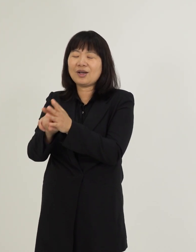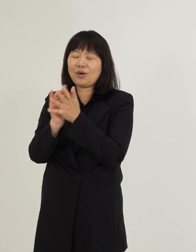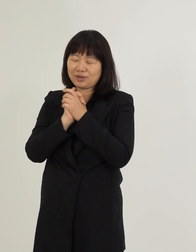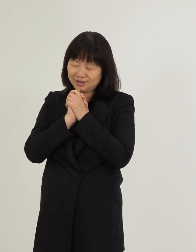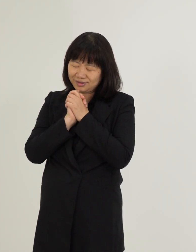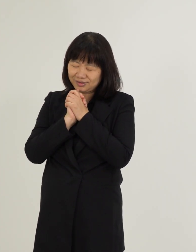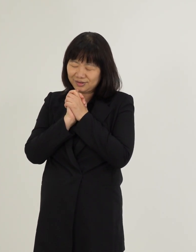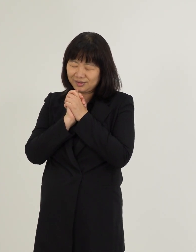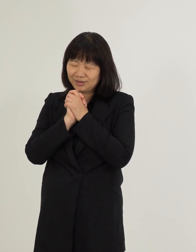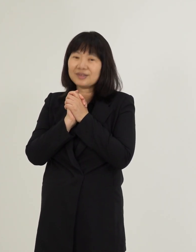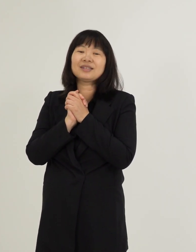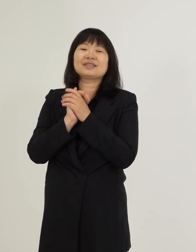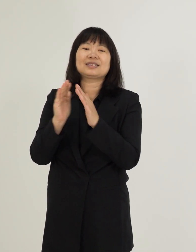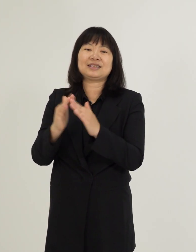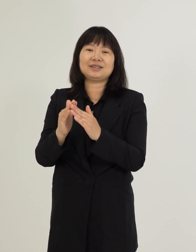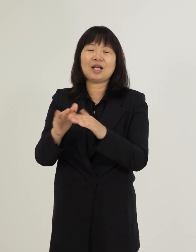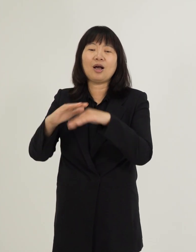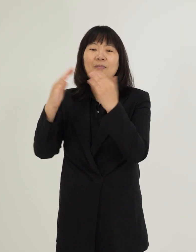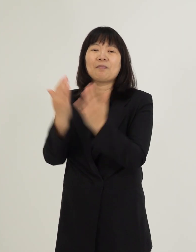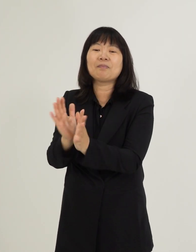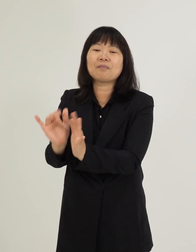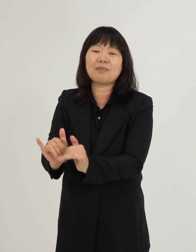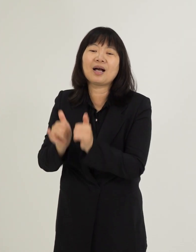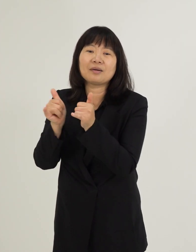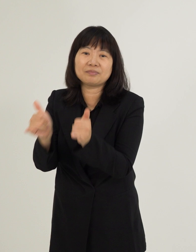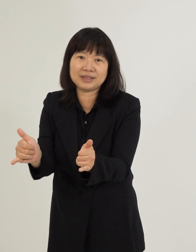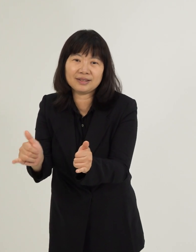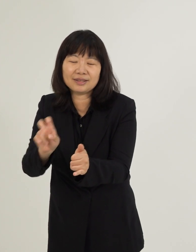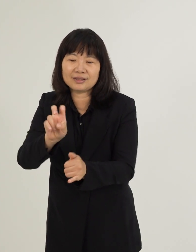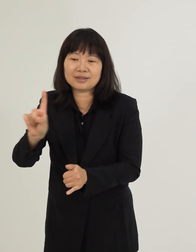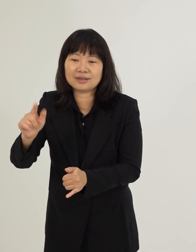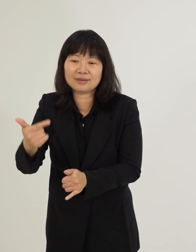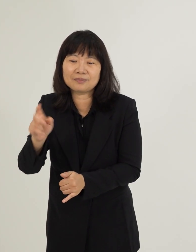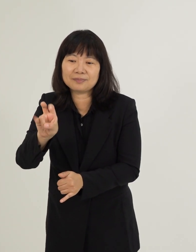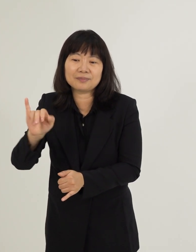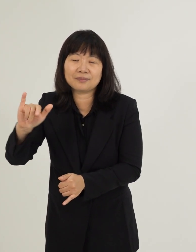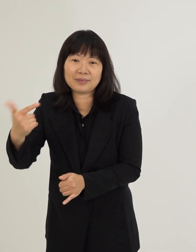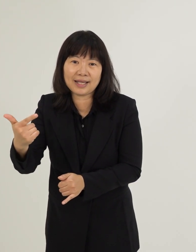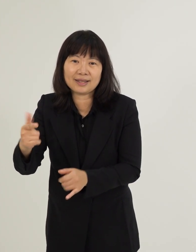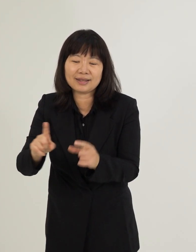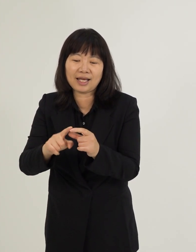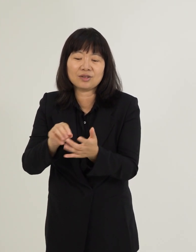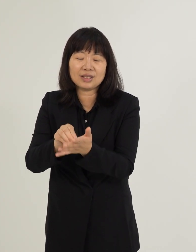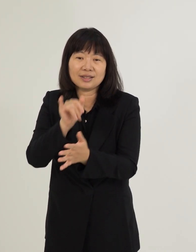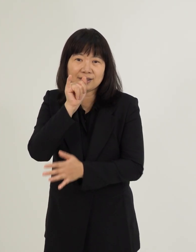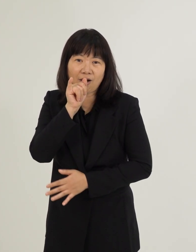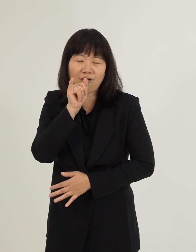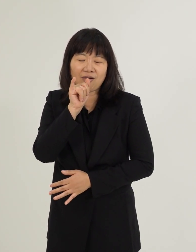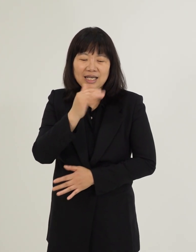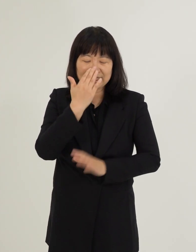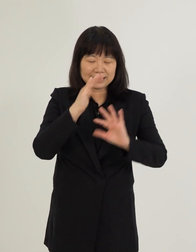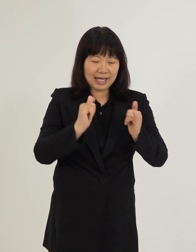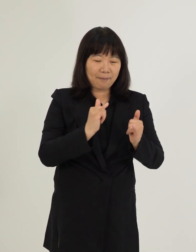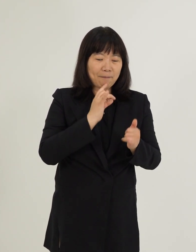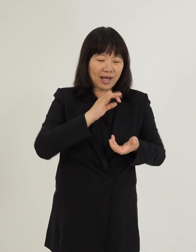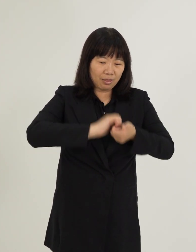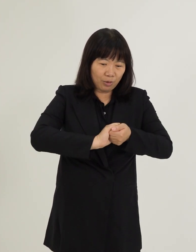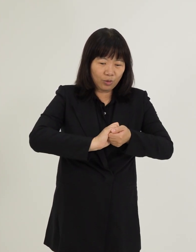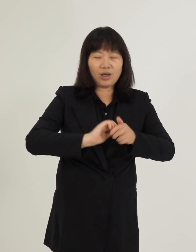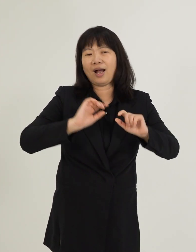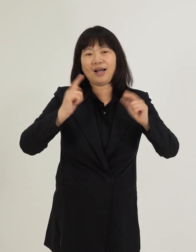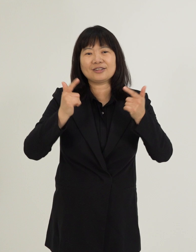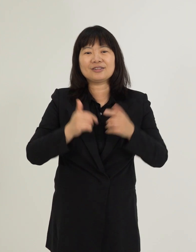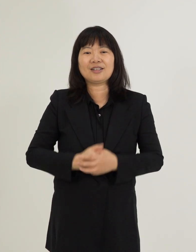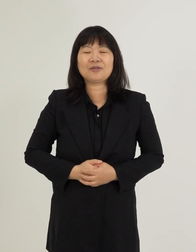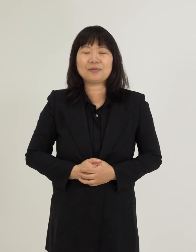여기 만민이라는 표현이 등장을 해요. 그러니까 여기에는 이스라엘 백성들만 국한된 표현이